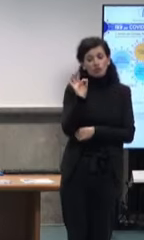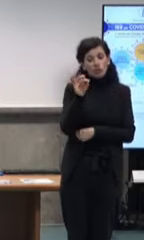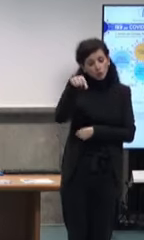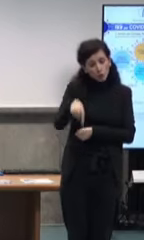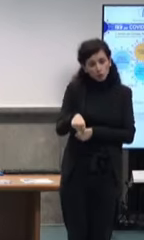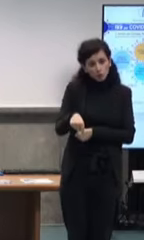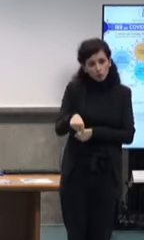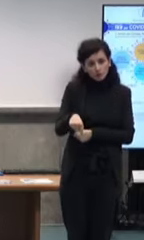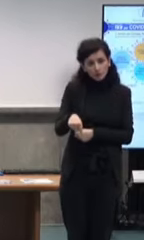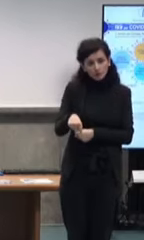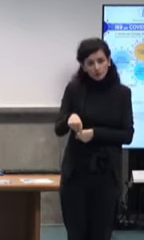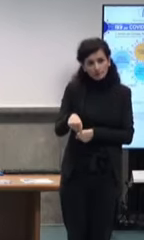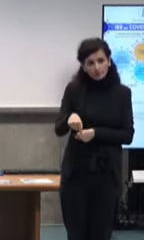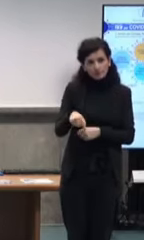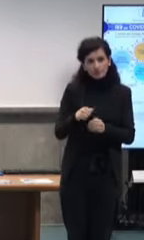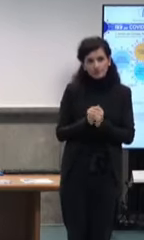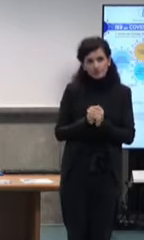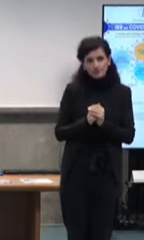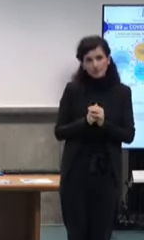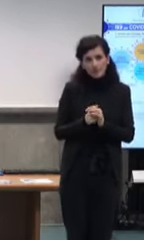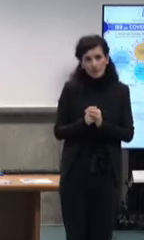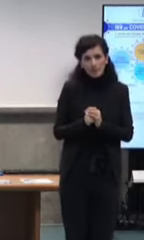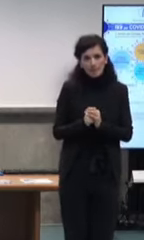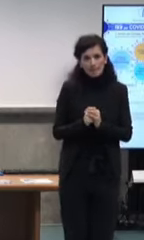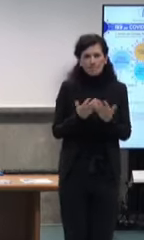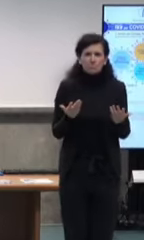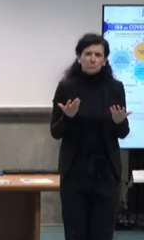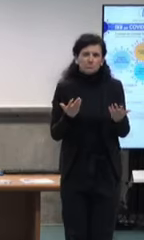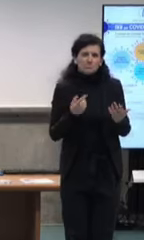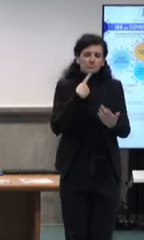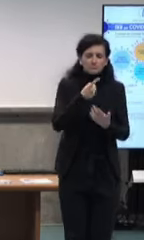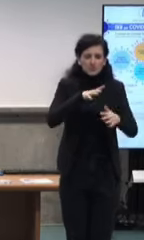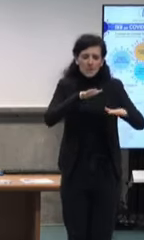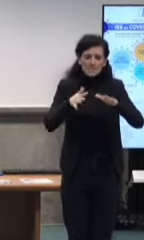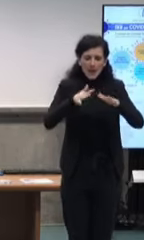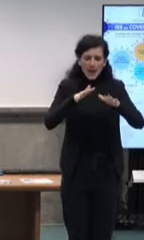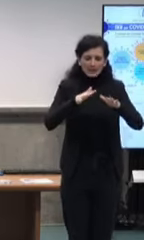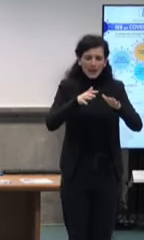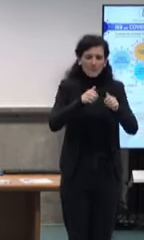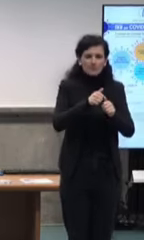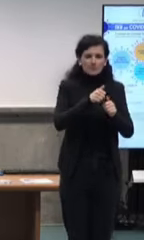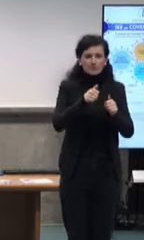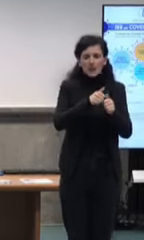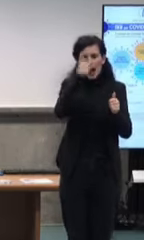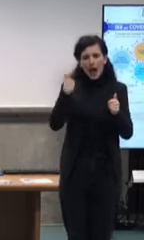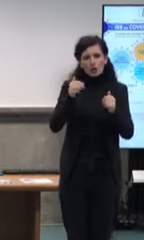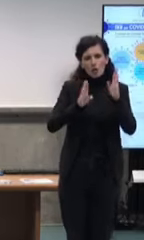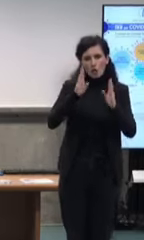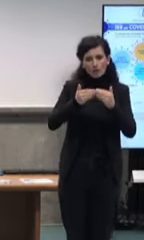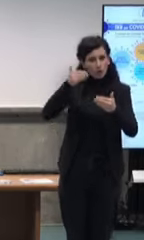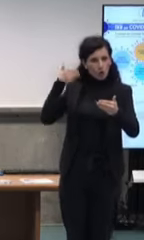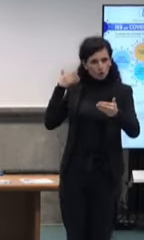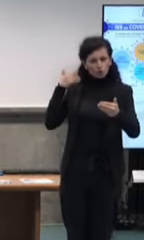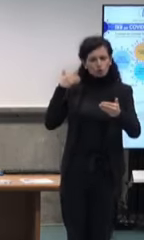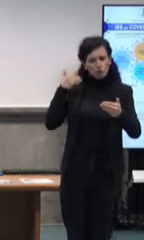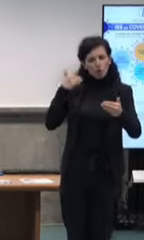siamo addirittura non dico in media con gli altri anni ma sotto la media perché